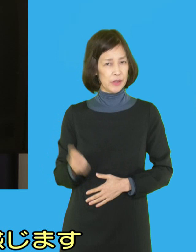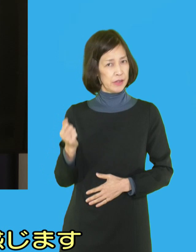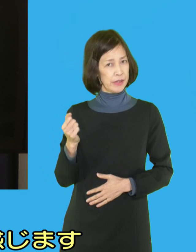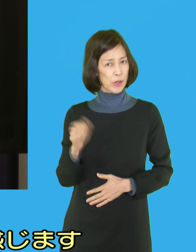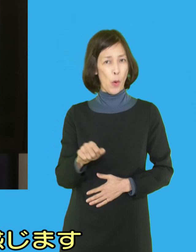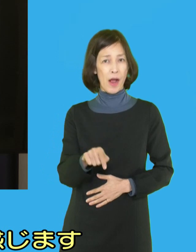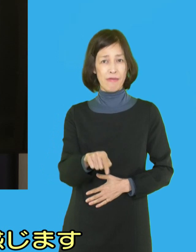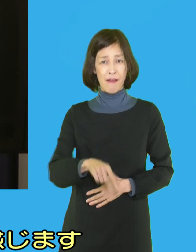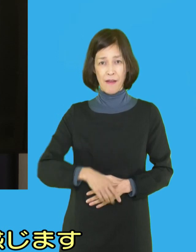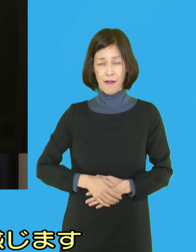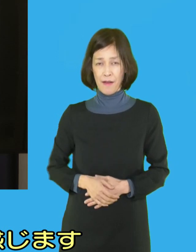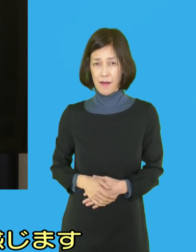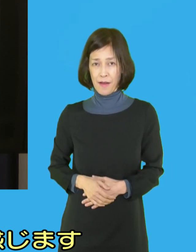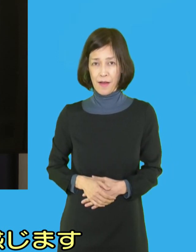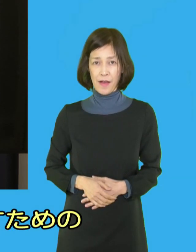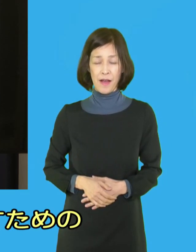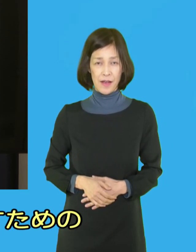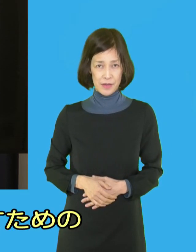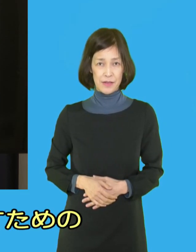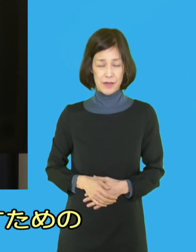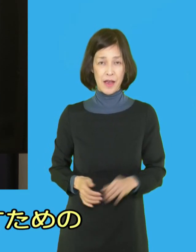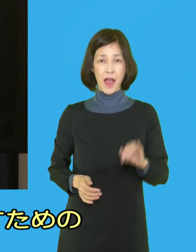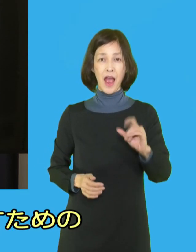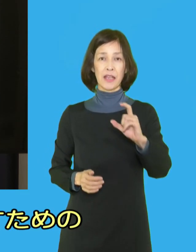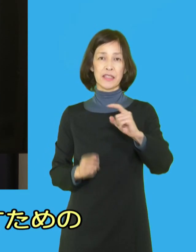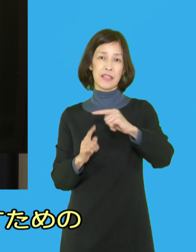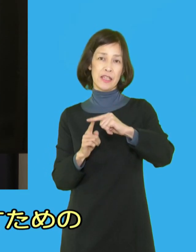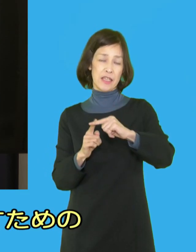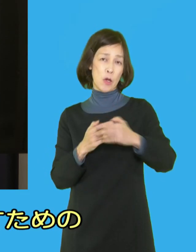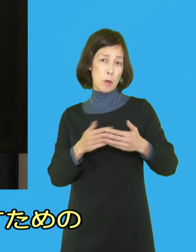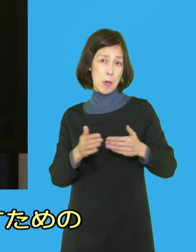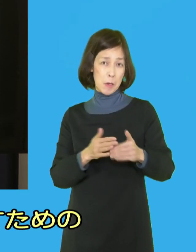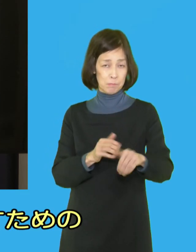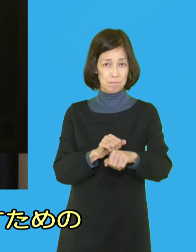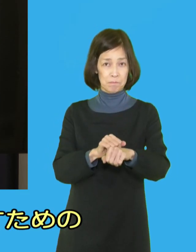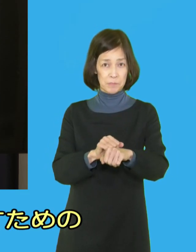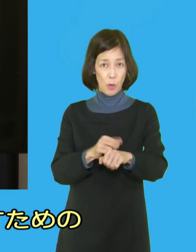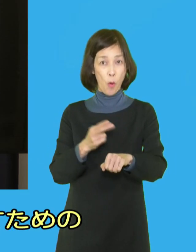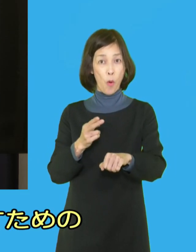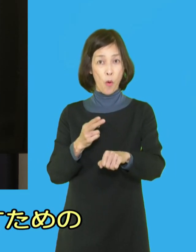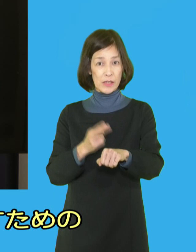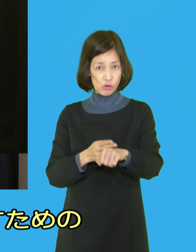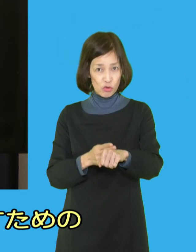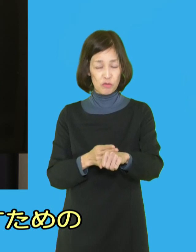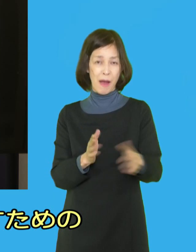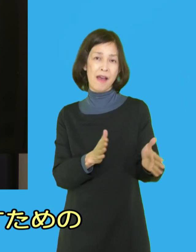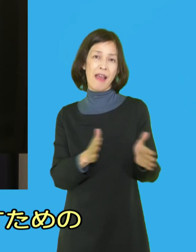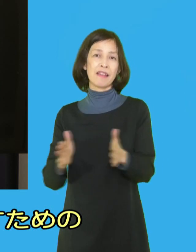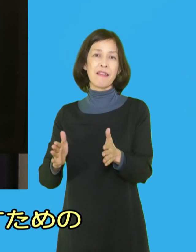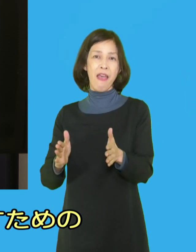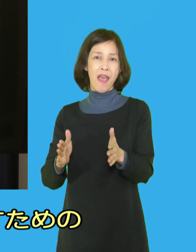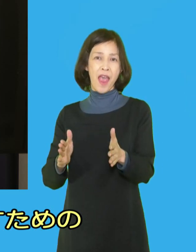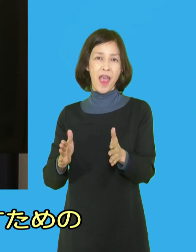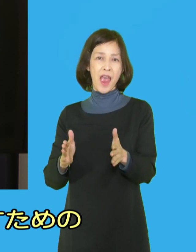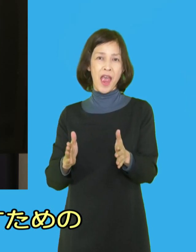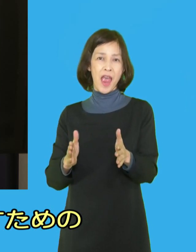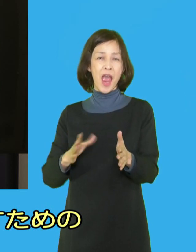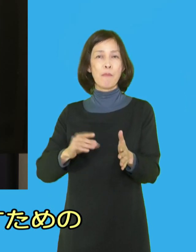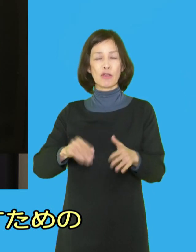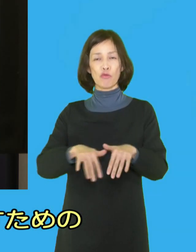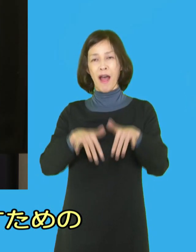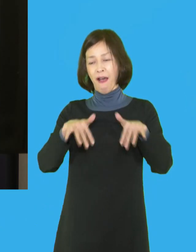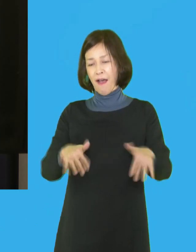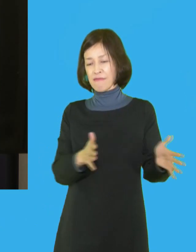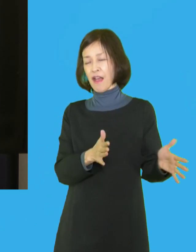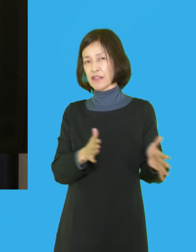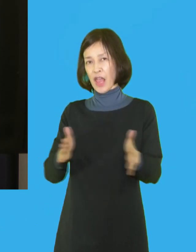機能は弱かったように感じておりますので、 ICT を使いこなすための技術そして体制ですね、まずは体制を